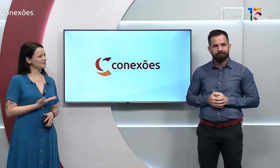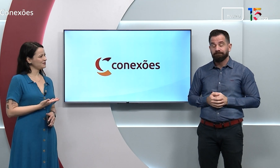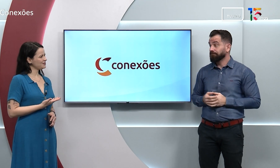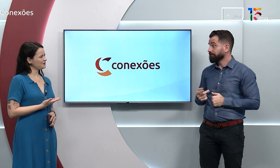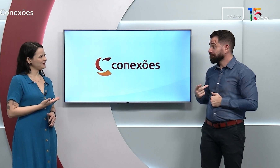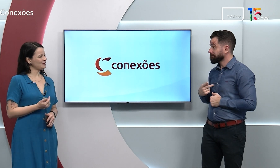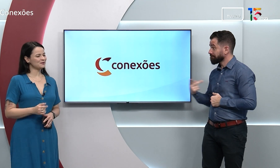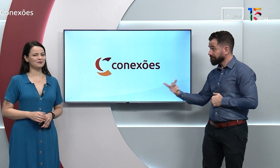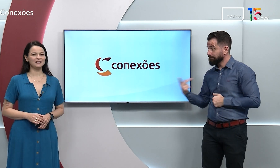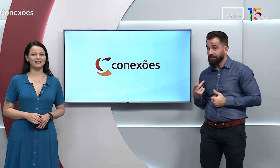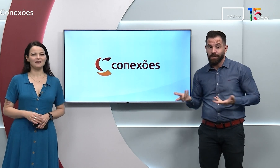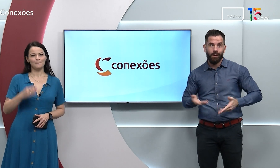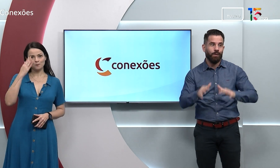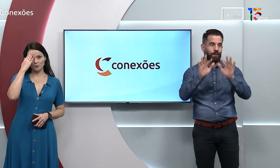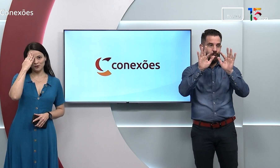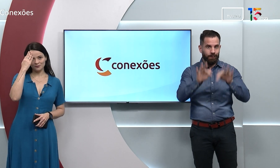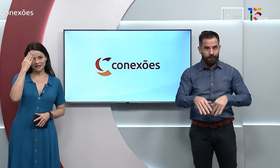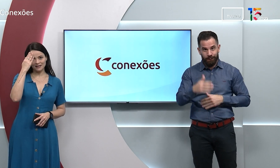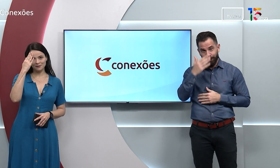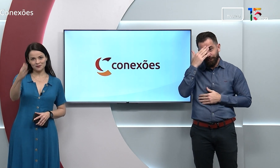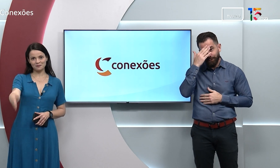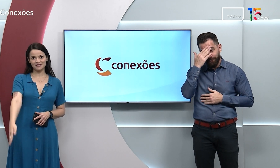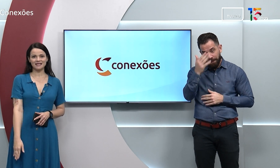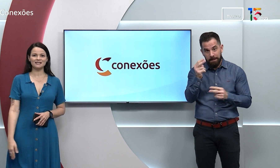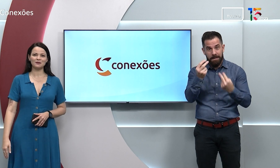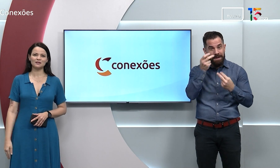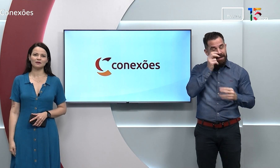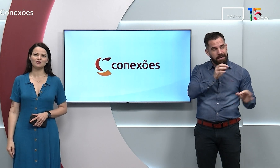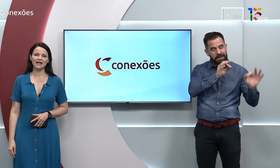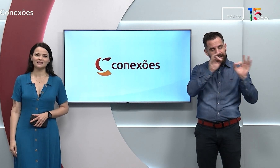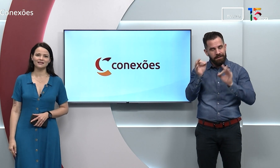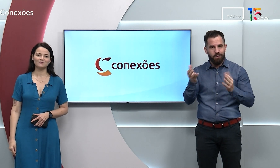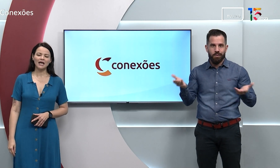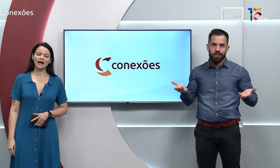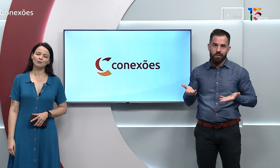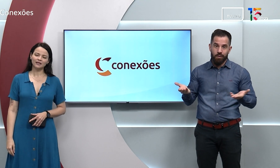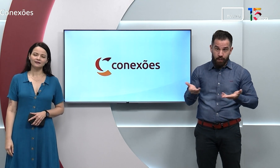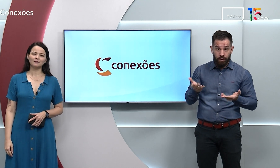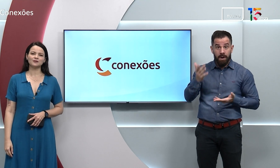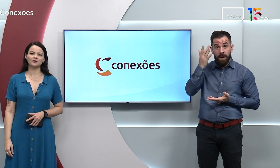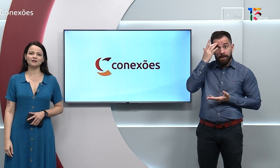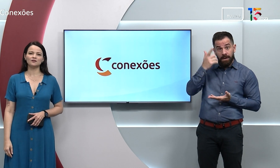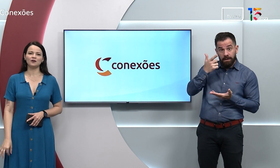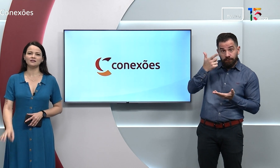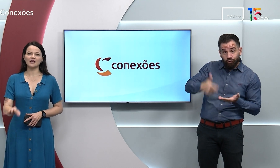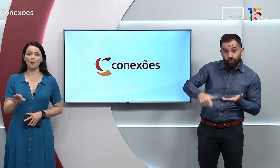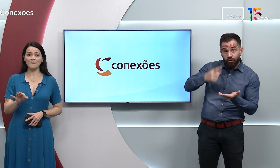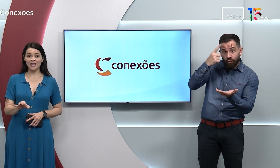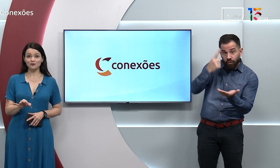Eu e o professor Diego ficamos por aqui. Muito obrigada pela sua presença e pela sua audiência. Amanhã tem mais